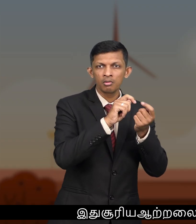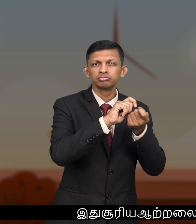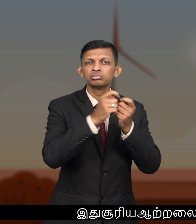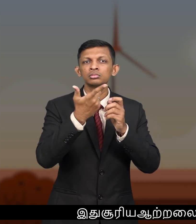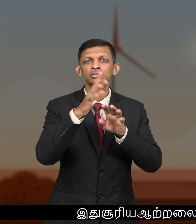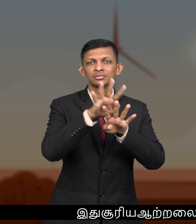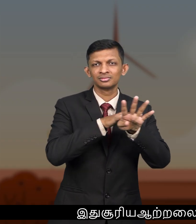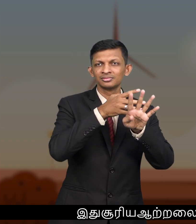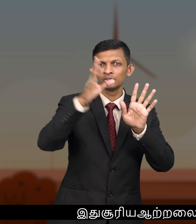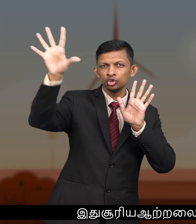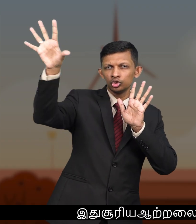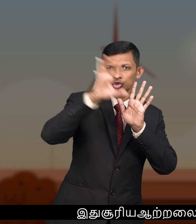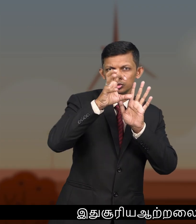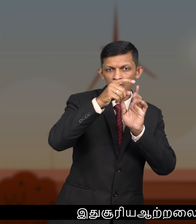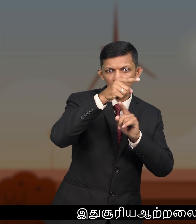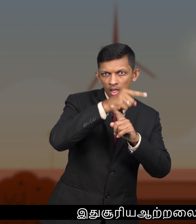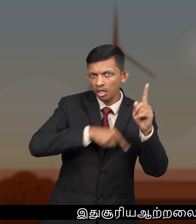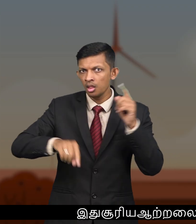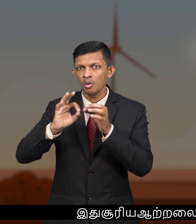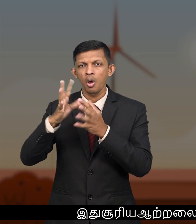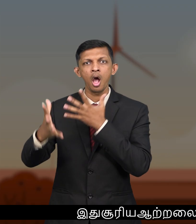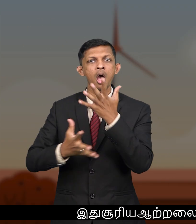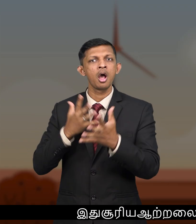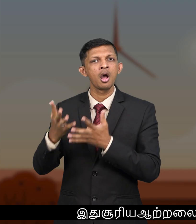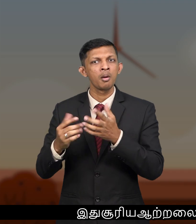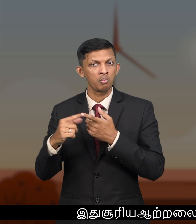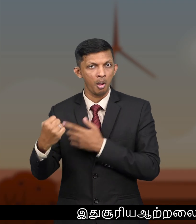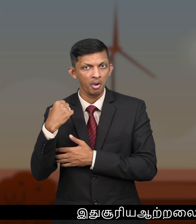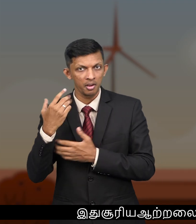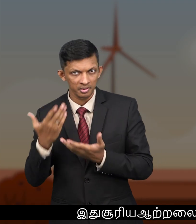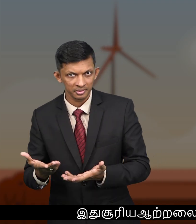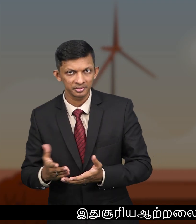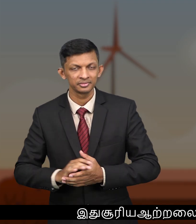இது சூரிய ஆற்றலை வேதி ஆற்றலாக மாற்றுகிறது.